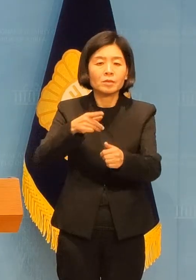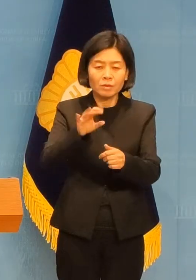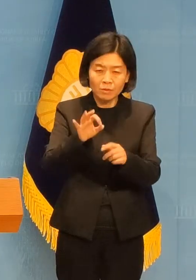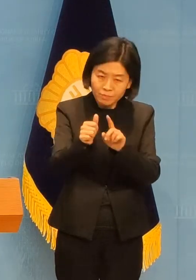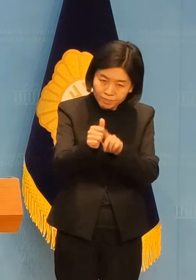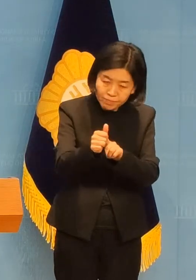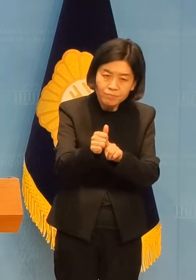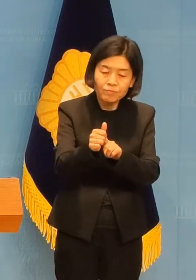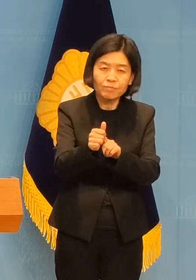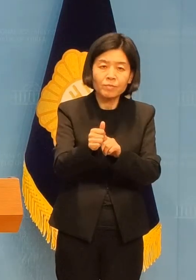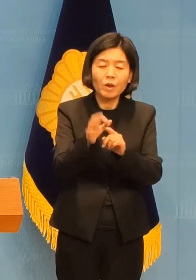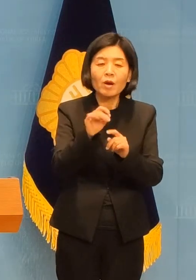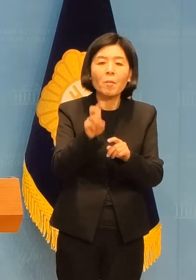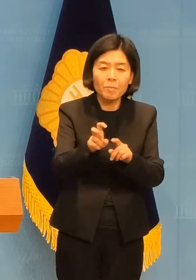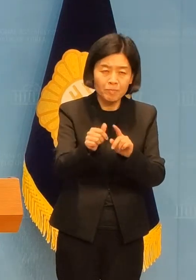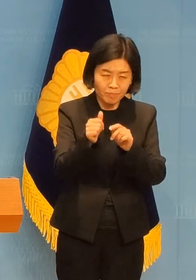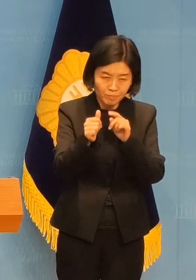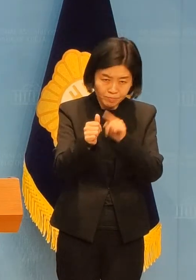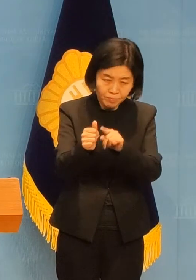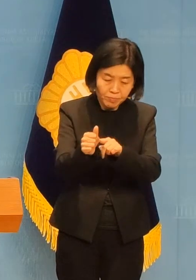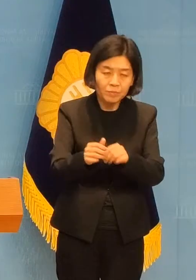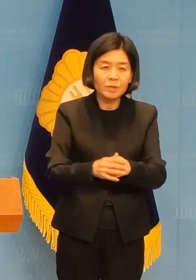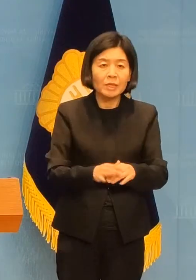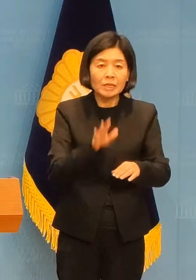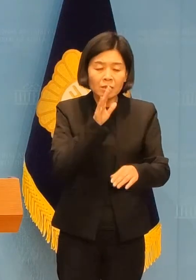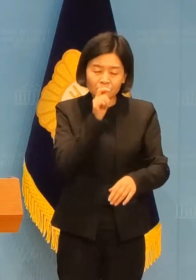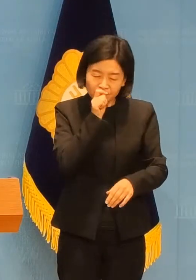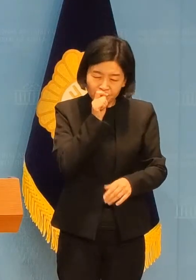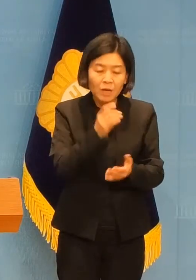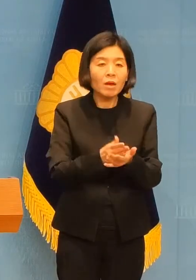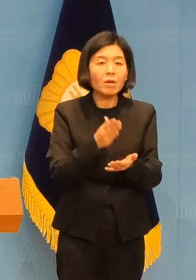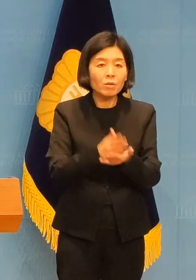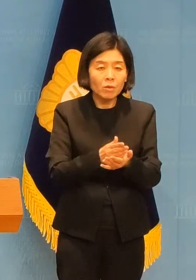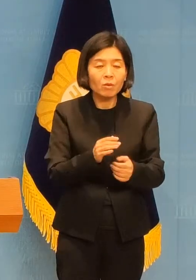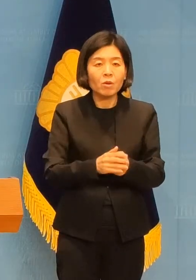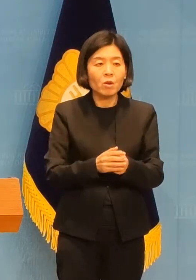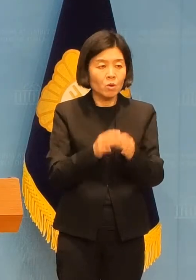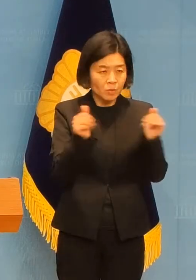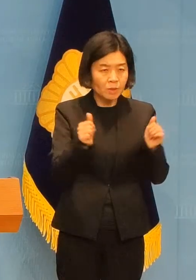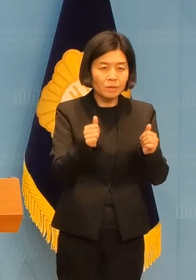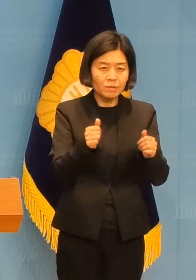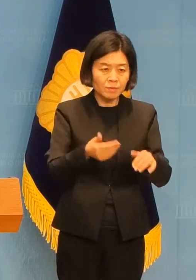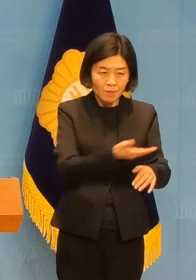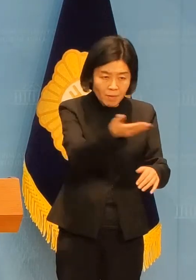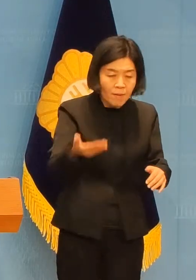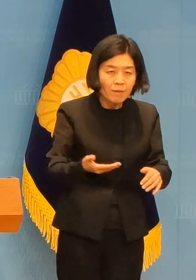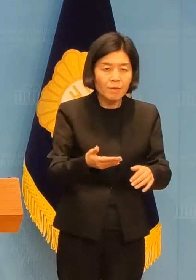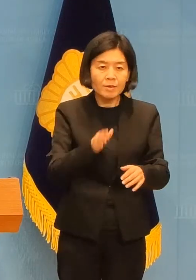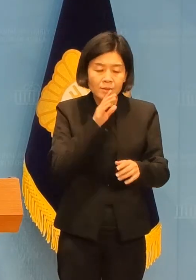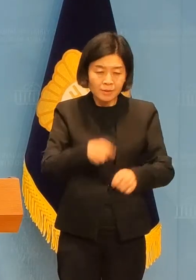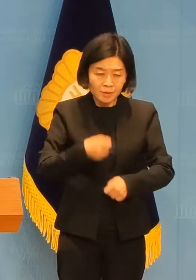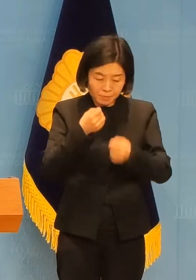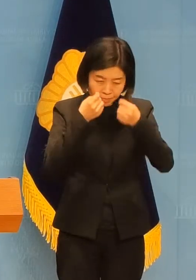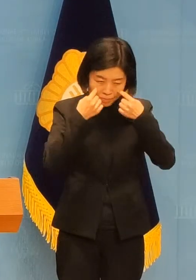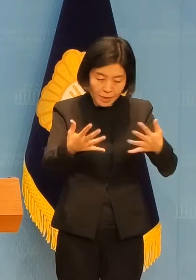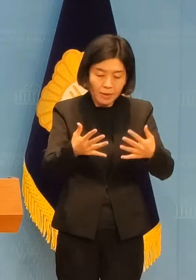더 이상 침묵과 변명으로 시간을 끌지 말고 국민 앞에 명명백백히 진실을 밝히십시오.